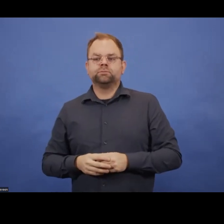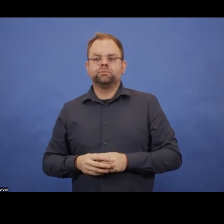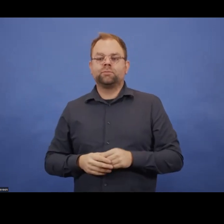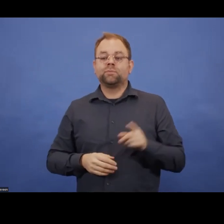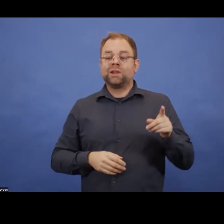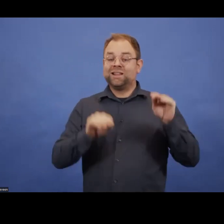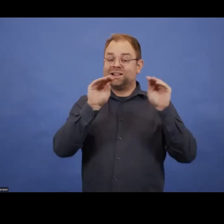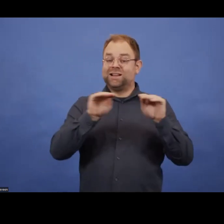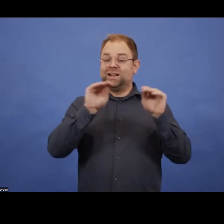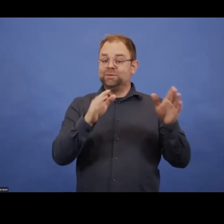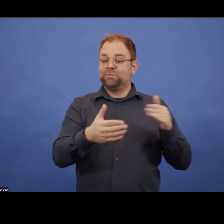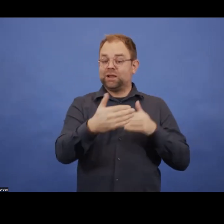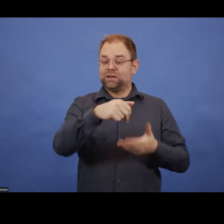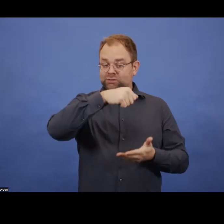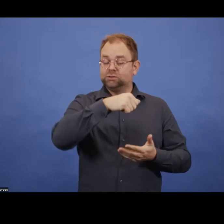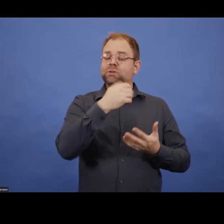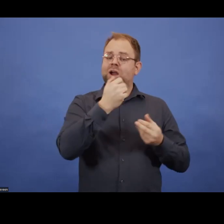presentaciones,